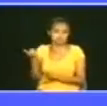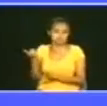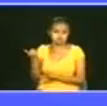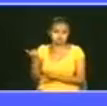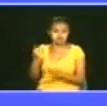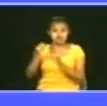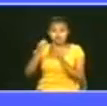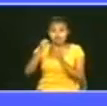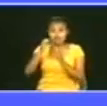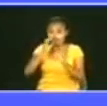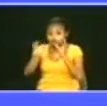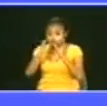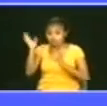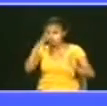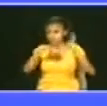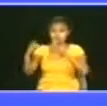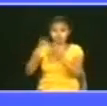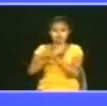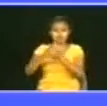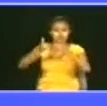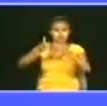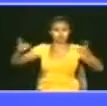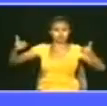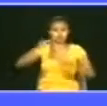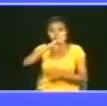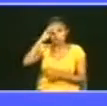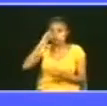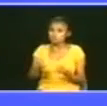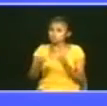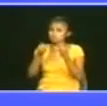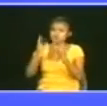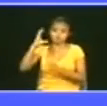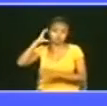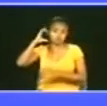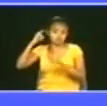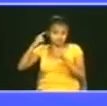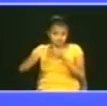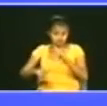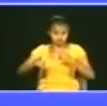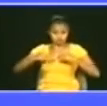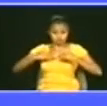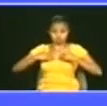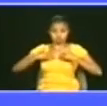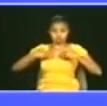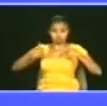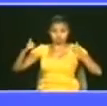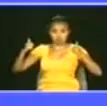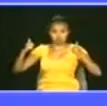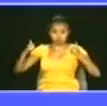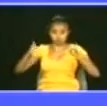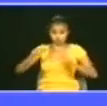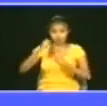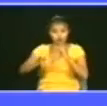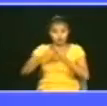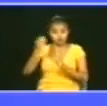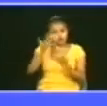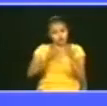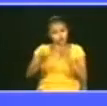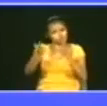ነው። የተግባቦት ችግር በፈጠረው መራራቅ በርካታ መስማት የተሳናቸው ወገኖች